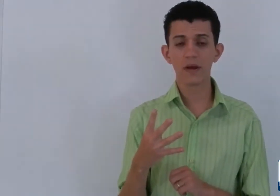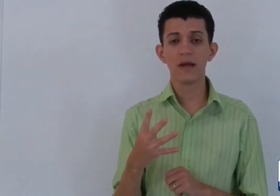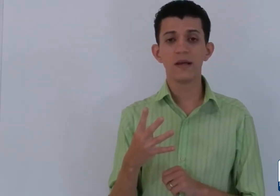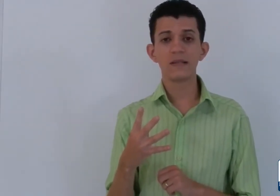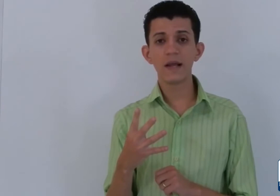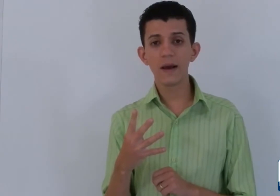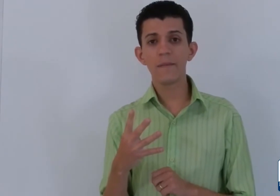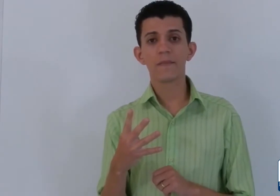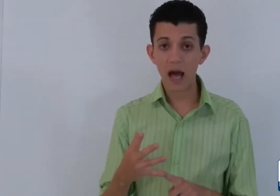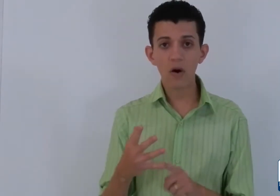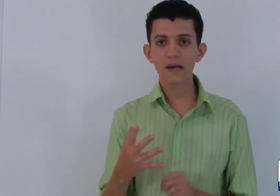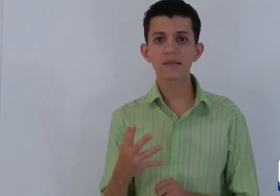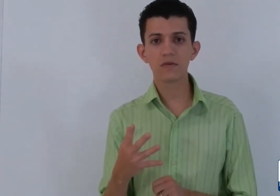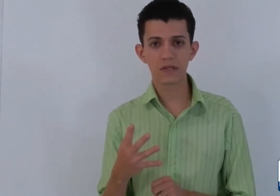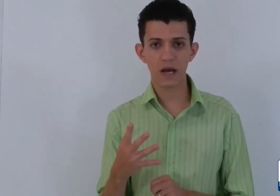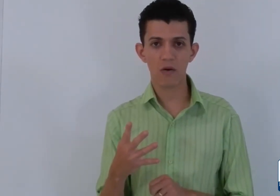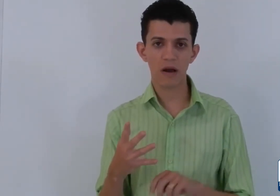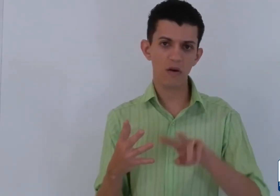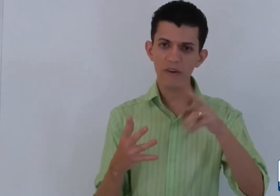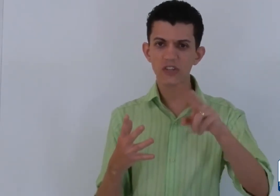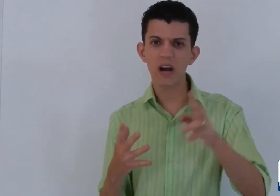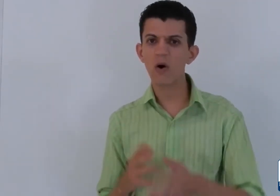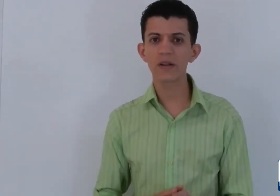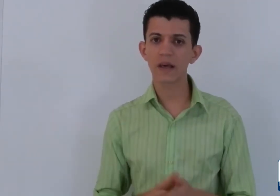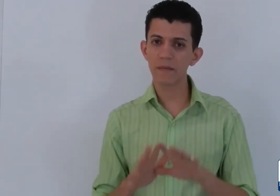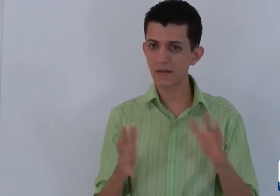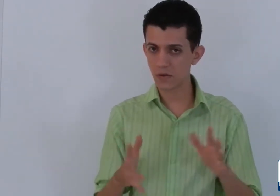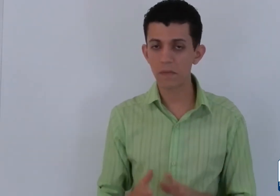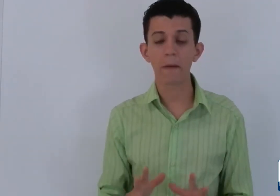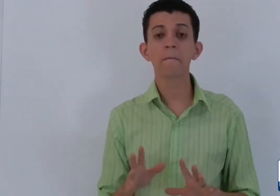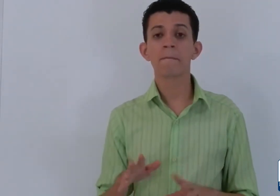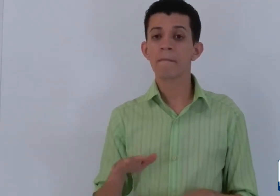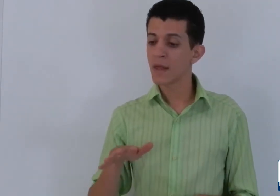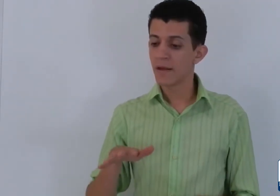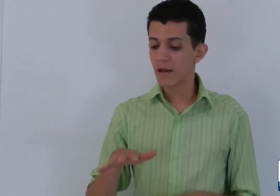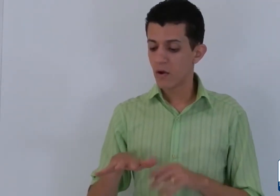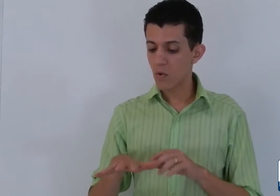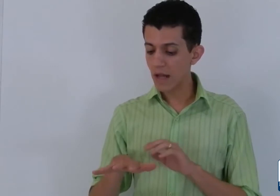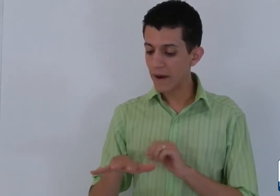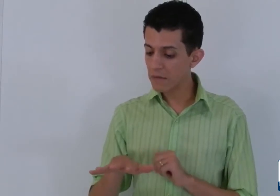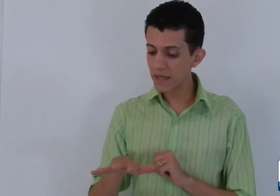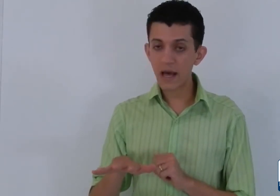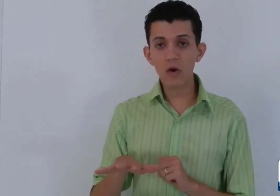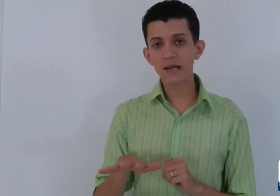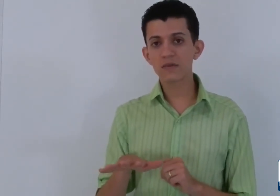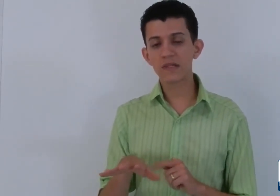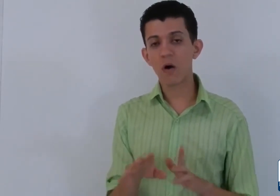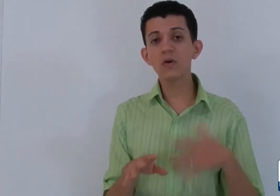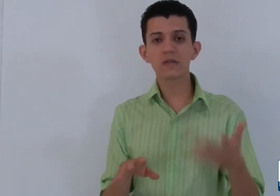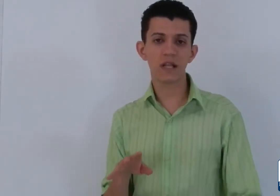seria a locação do sinal. Eu inverti a ordem aí, mas tudo bem. O quarto parâmetro seria a locação do sinal. Onde o